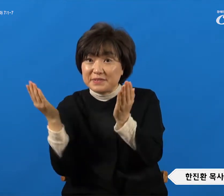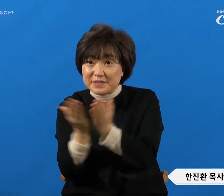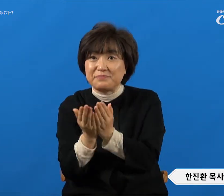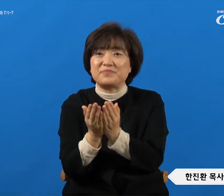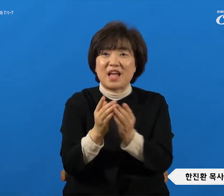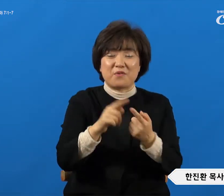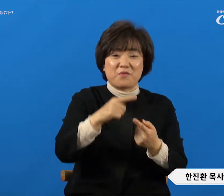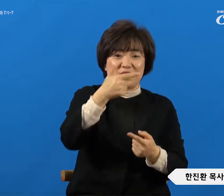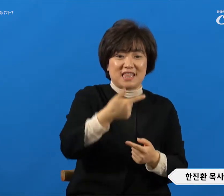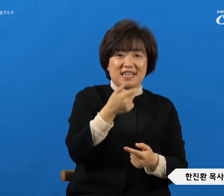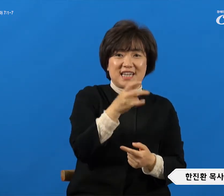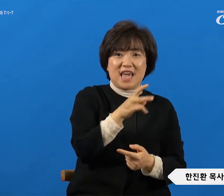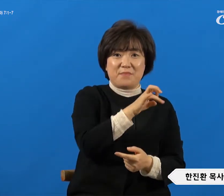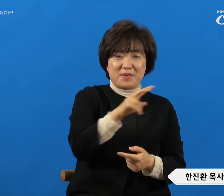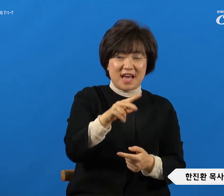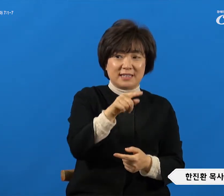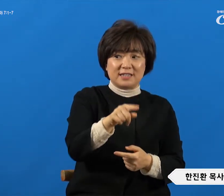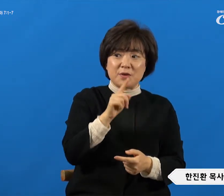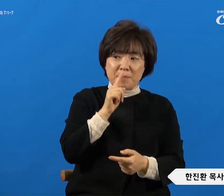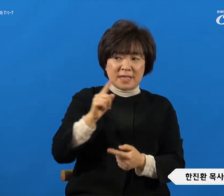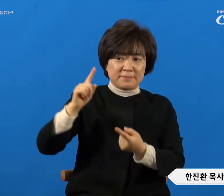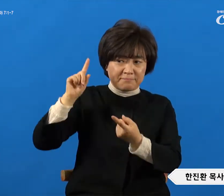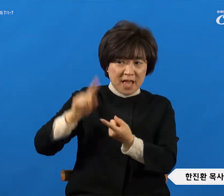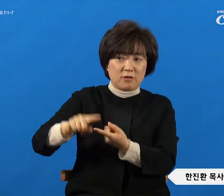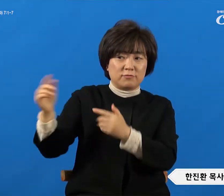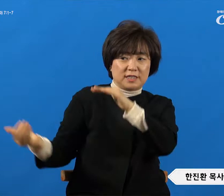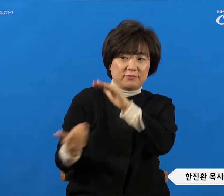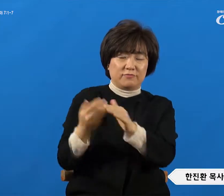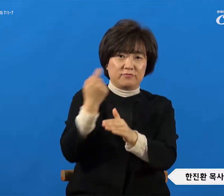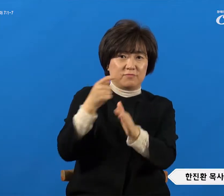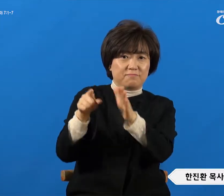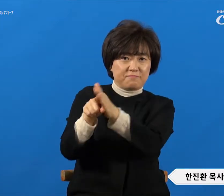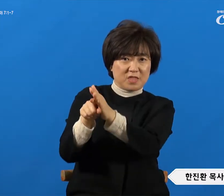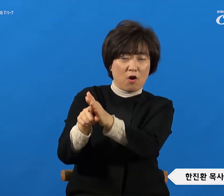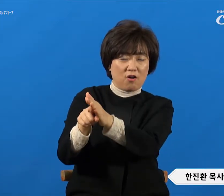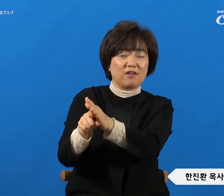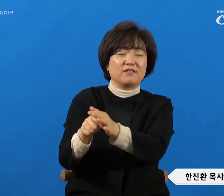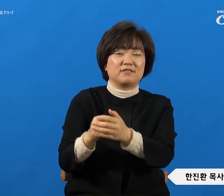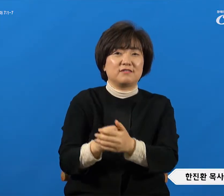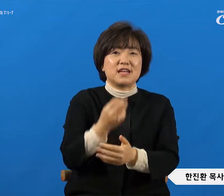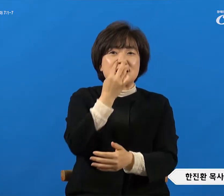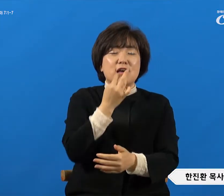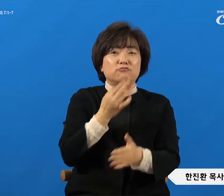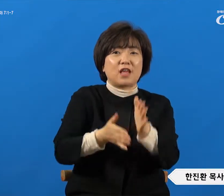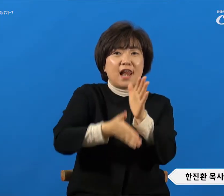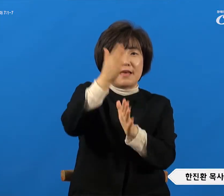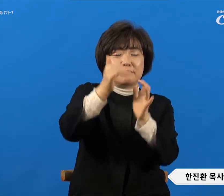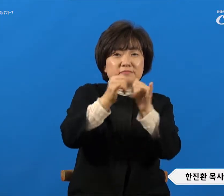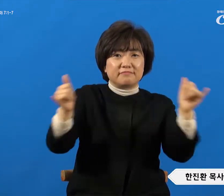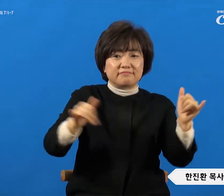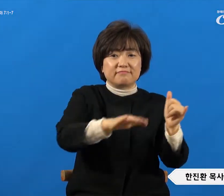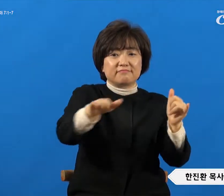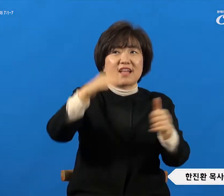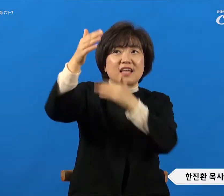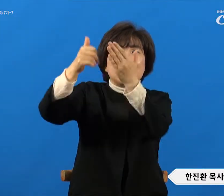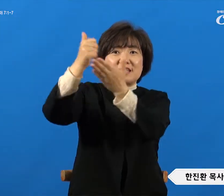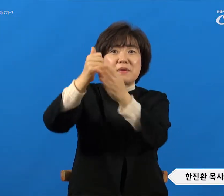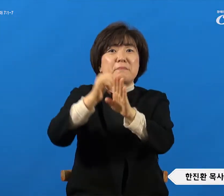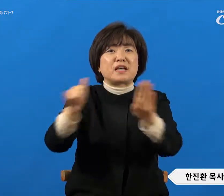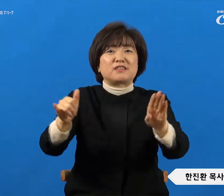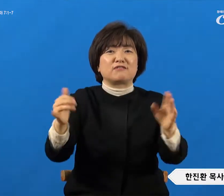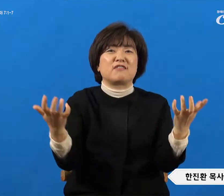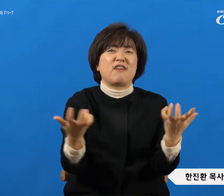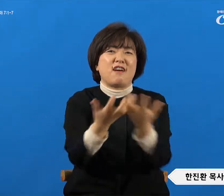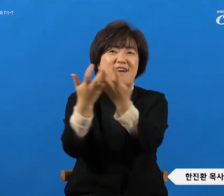말씀을 비전으로 붙든 것입니다. 그는 예루살렘 성읍이 하나님의 백성들로 차고 넘치는